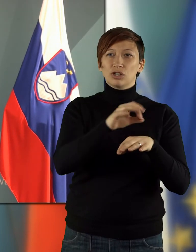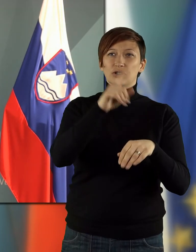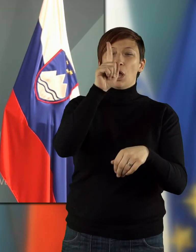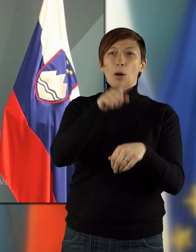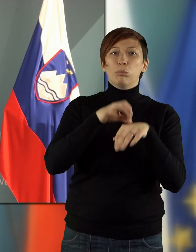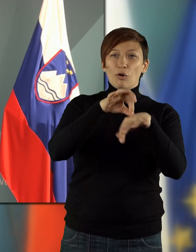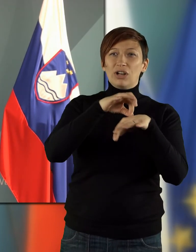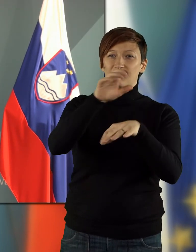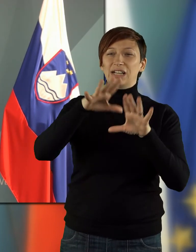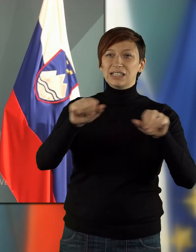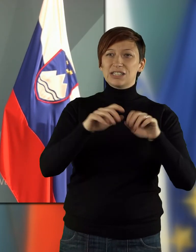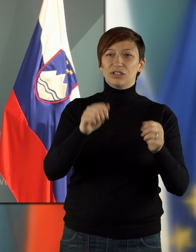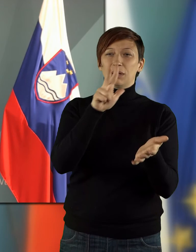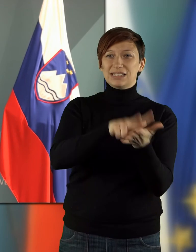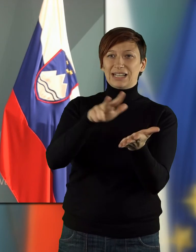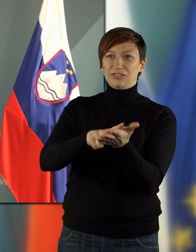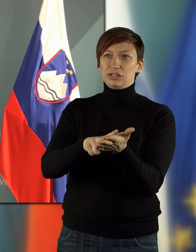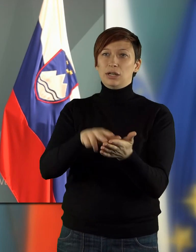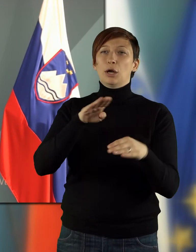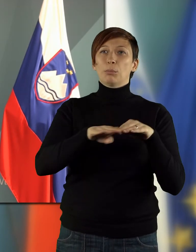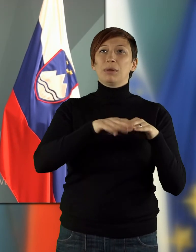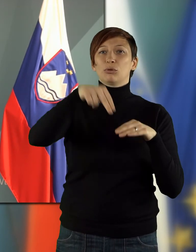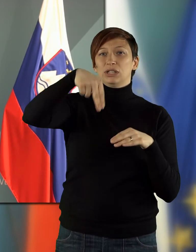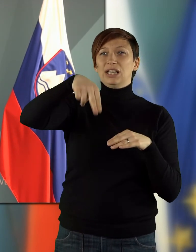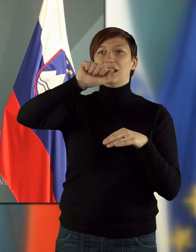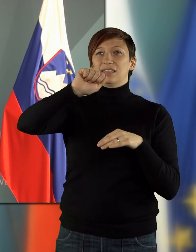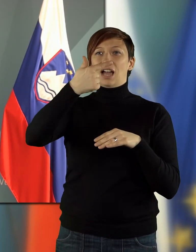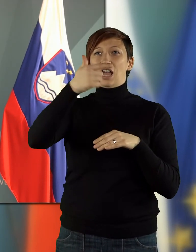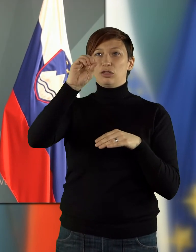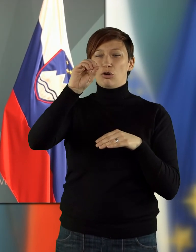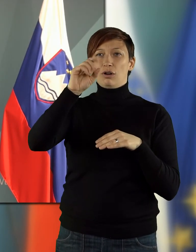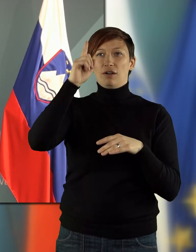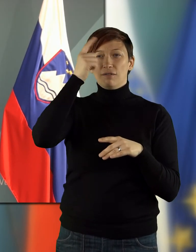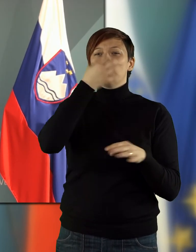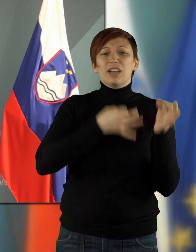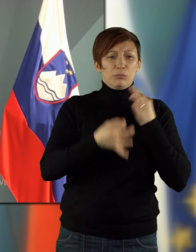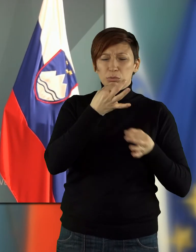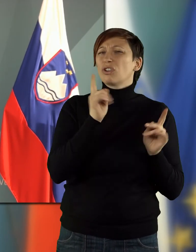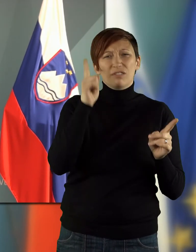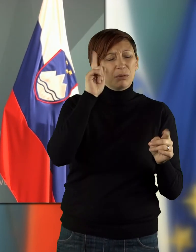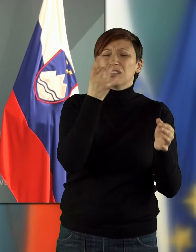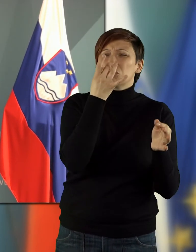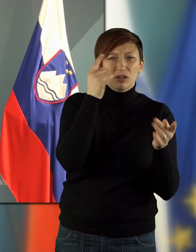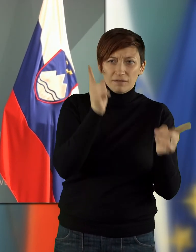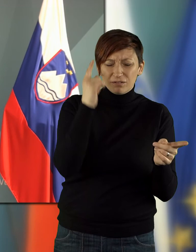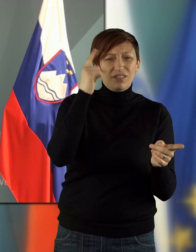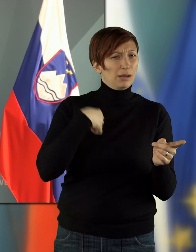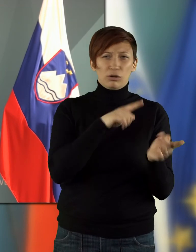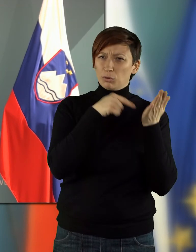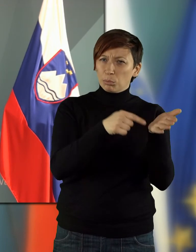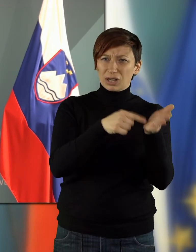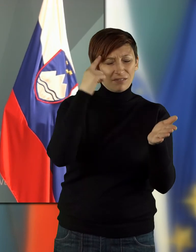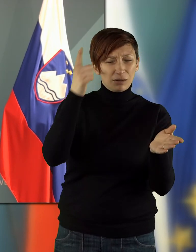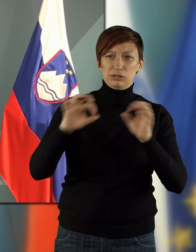za načrtovanje, povajovanje in izvedbe certificiranja po metodi NATO. Vemo, kaj nas bodo vpraševali in vemo, kaj